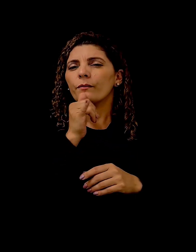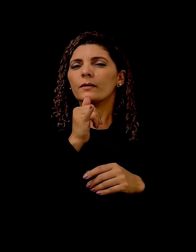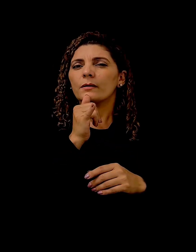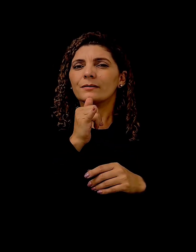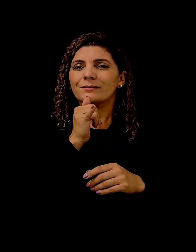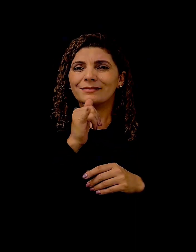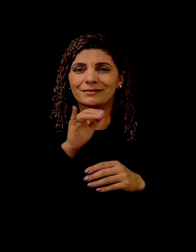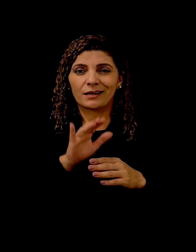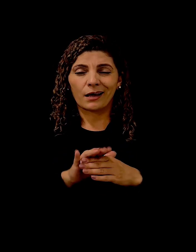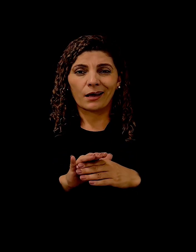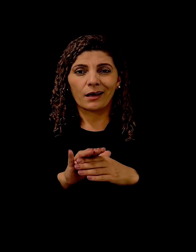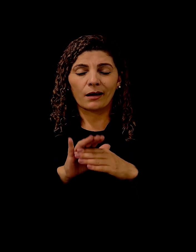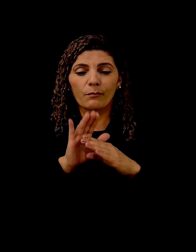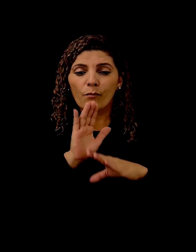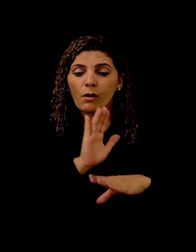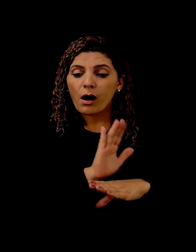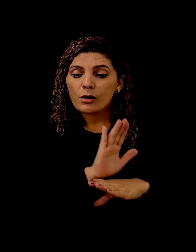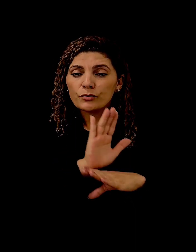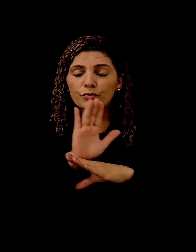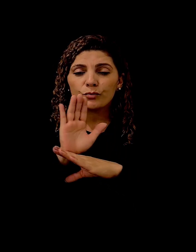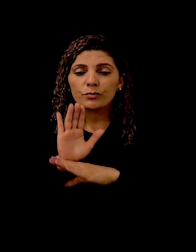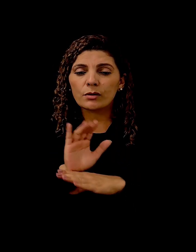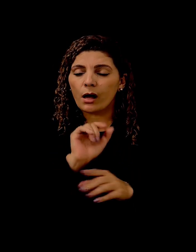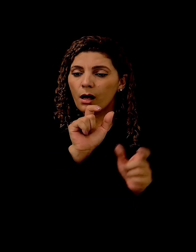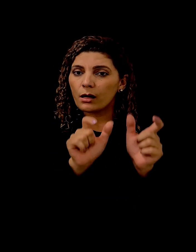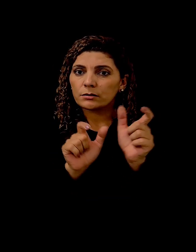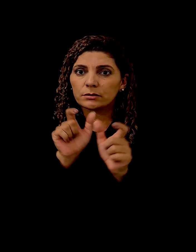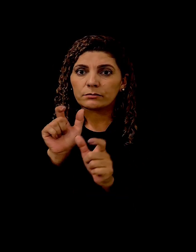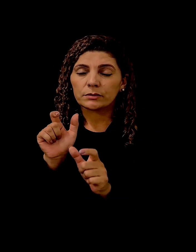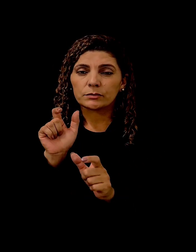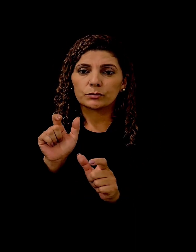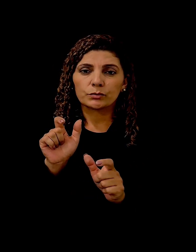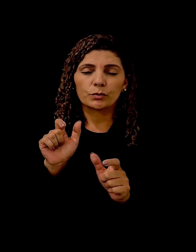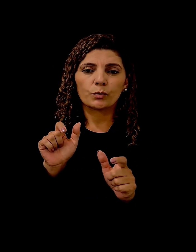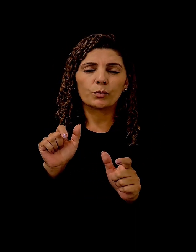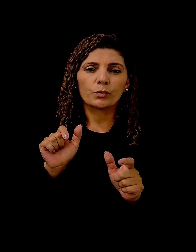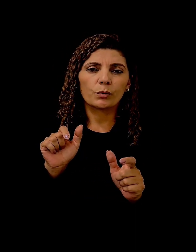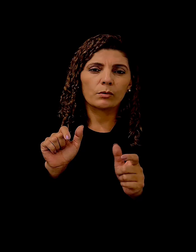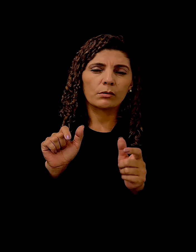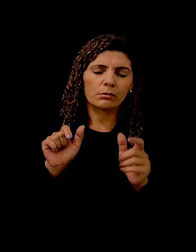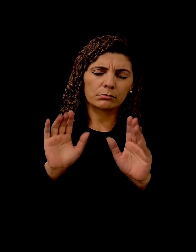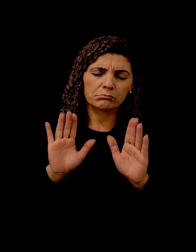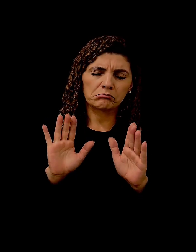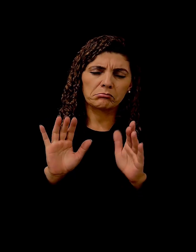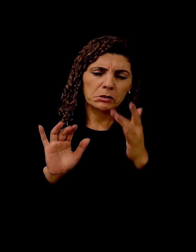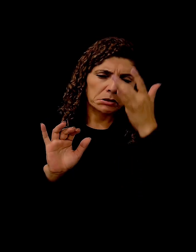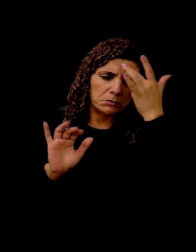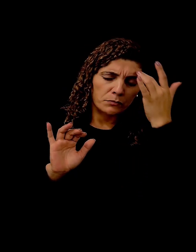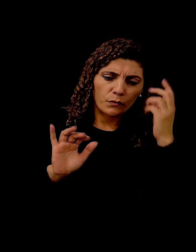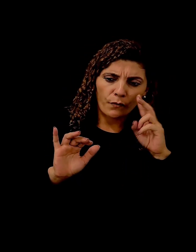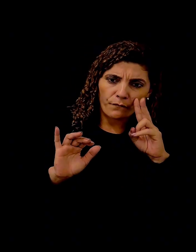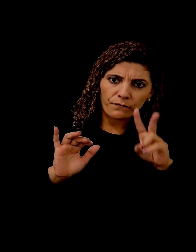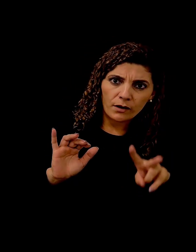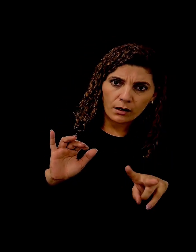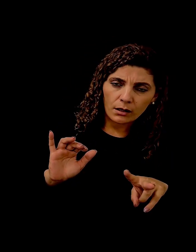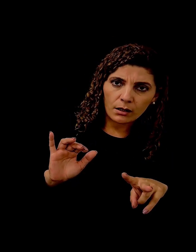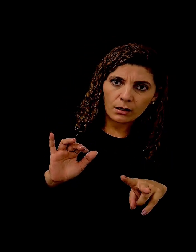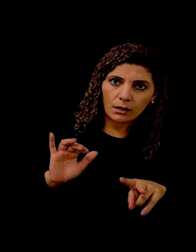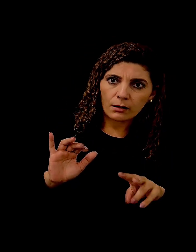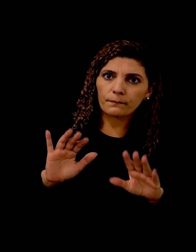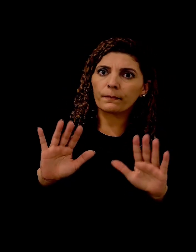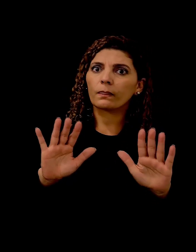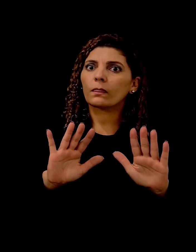para serdes vistos por eles. Aliás, não